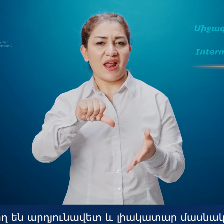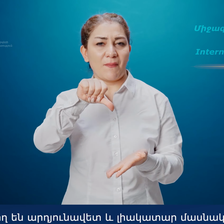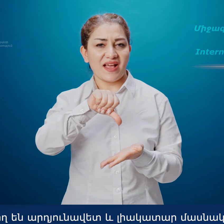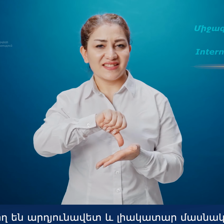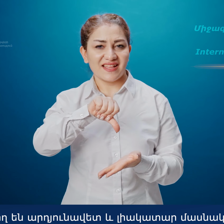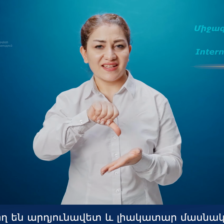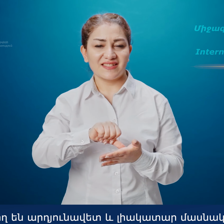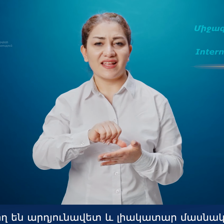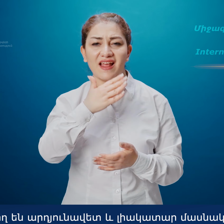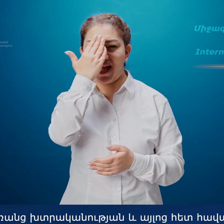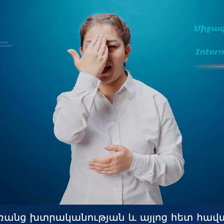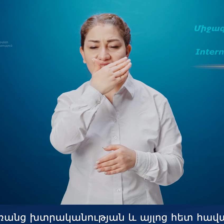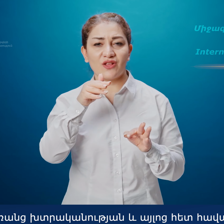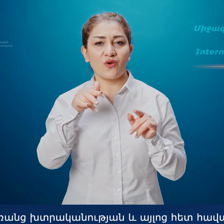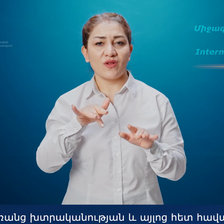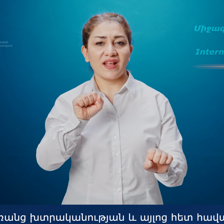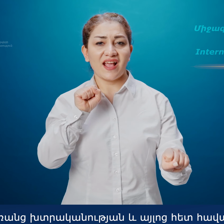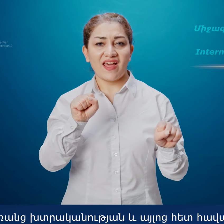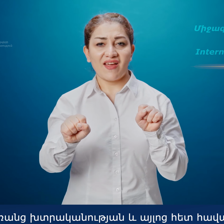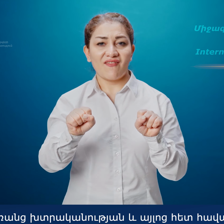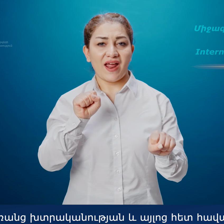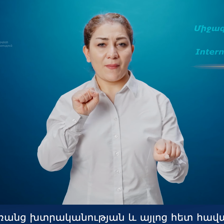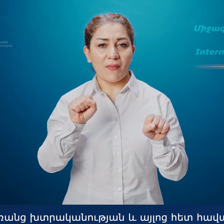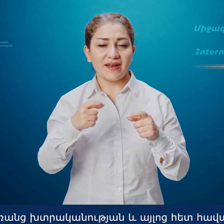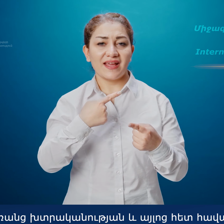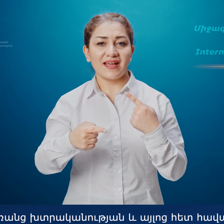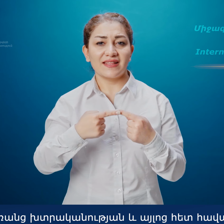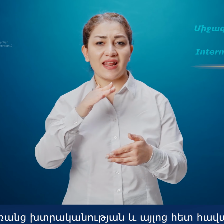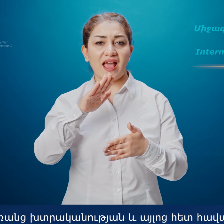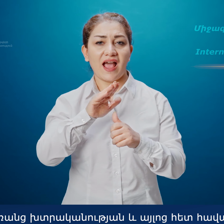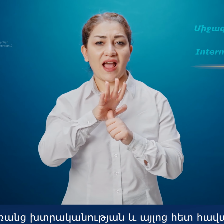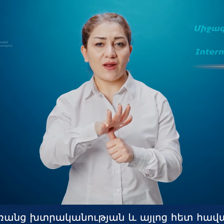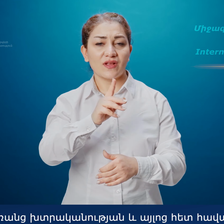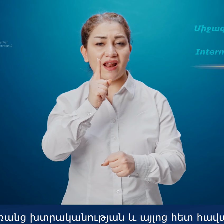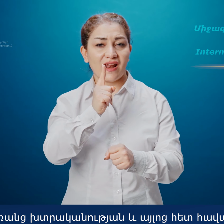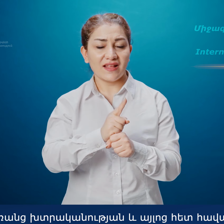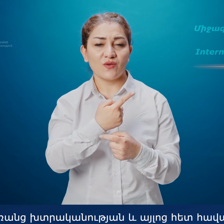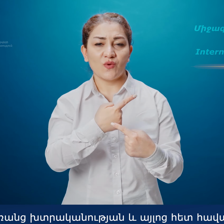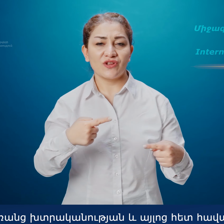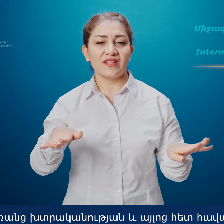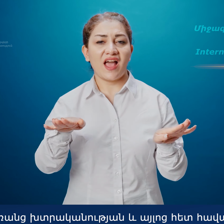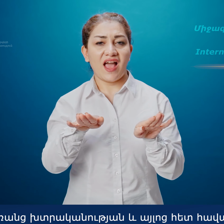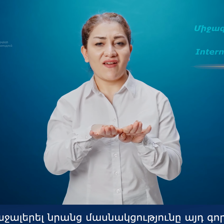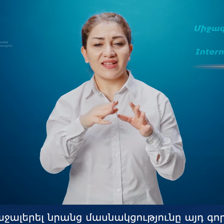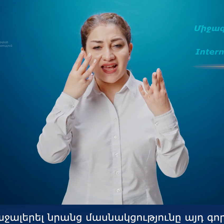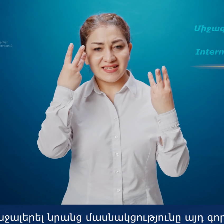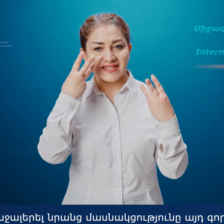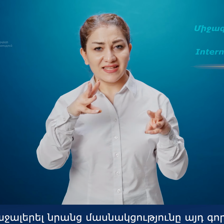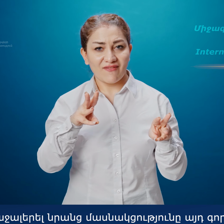գործերի կառավարմանը, առանց խտրականության և այլոց հետ հավասարազոր կարգով, ինչպես նաև քաջալերելով նրանց